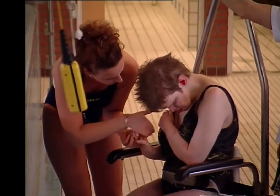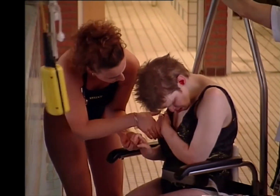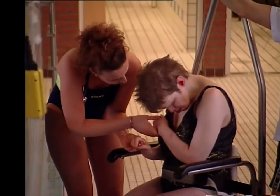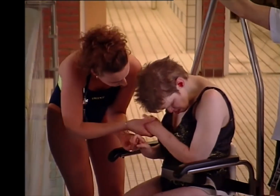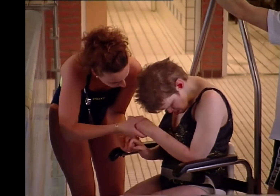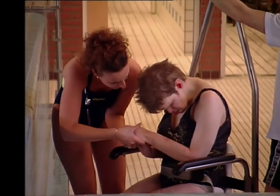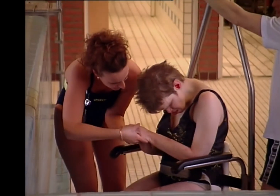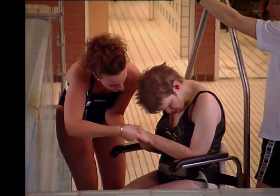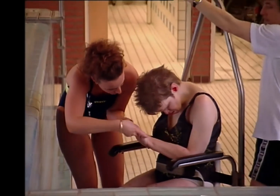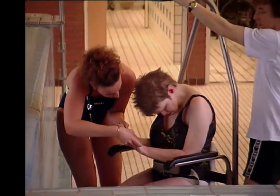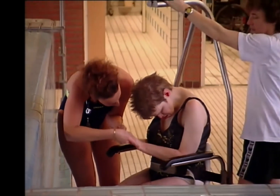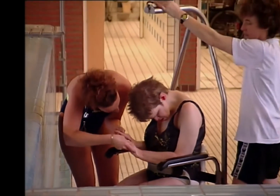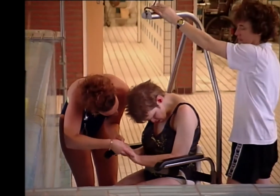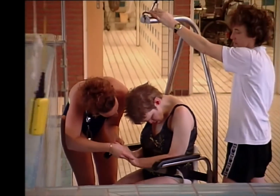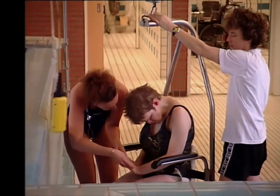gebaar wachten dat ik er zo weer ben.